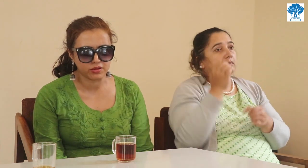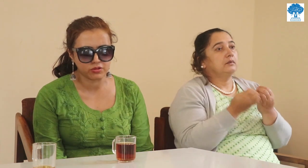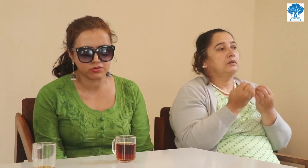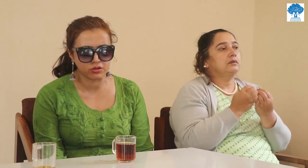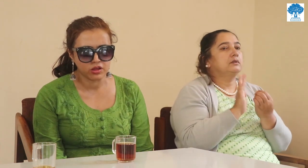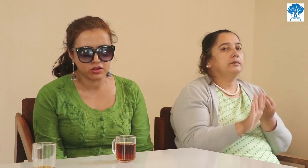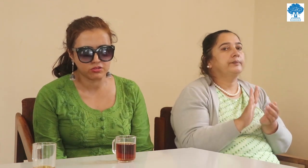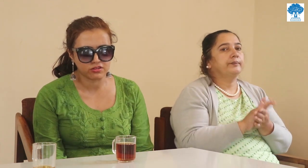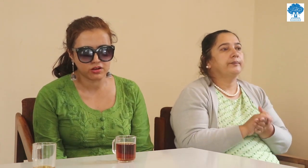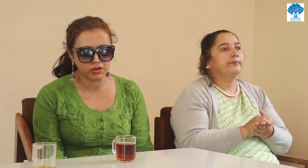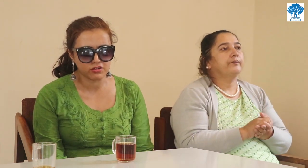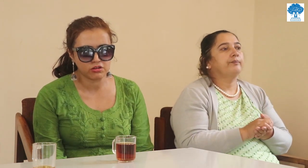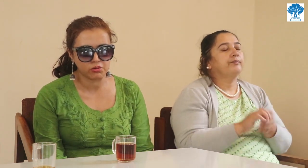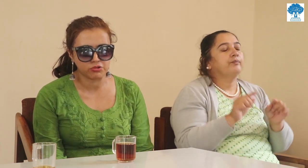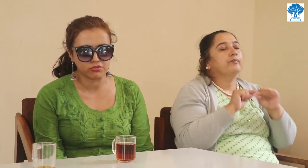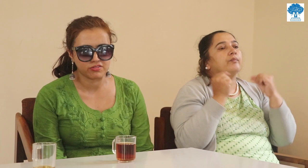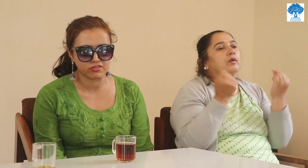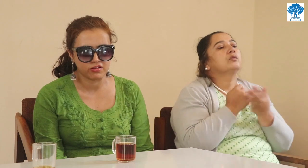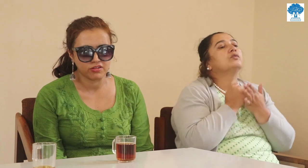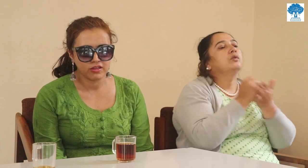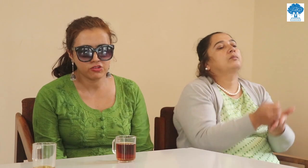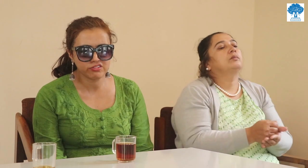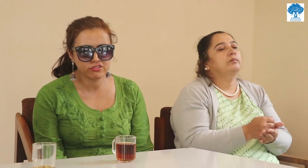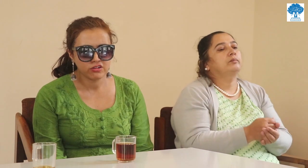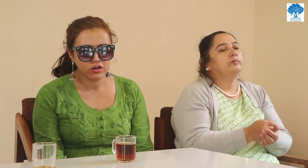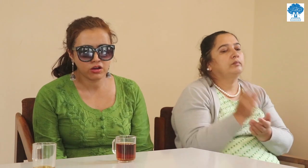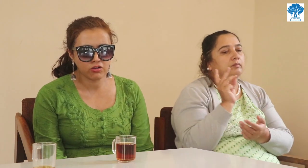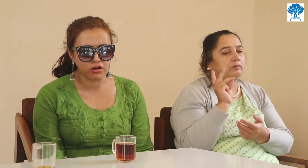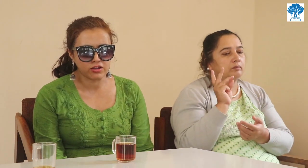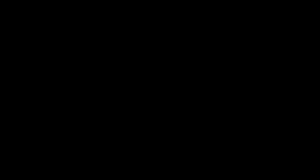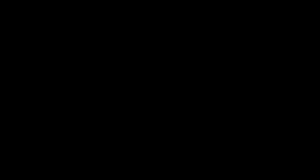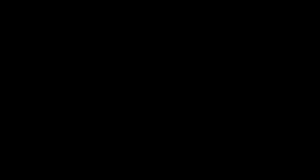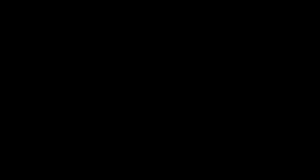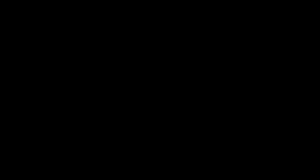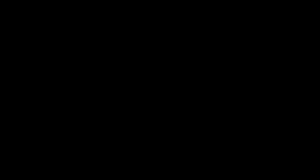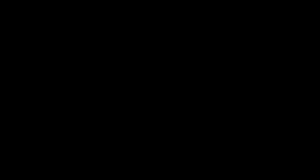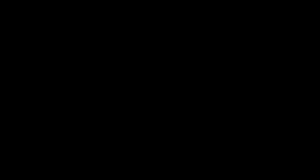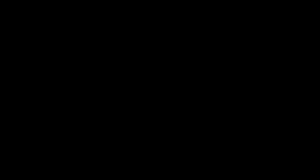विस्तारको विषय क्षेत्रमा चाहिँ टेवा पुर्याउन सक्छ तेस्रो अहिले हरेक